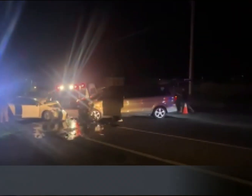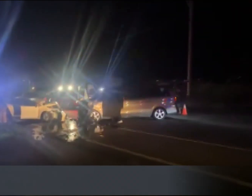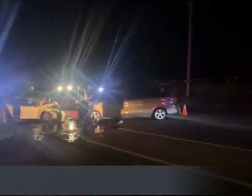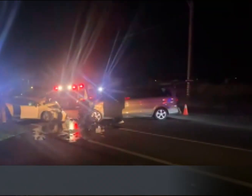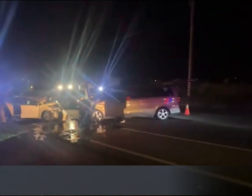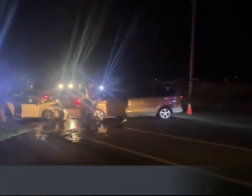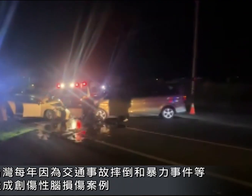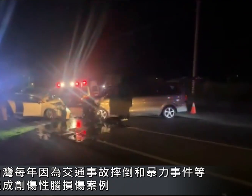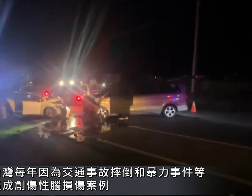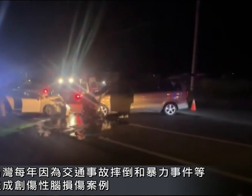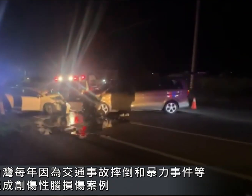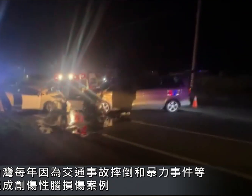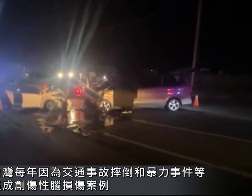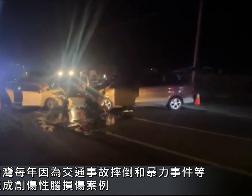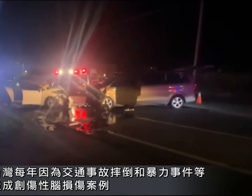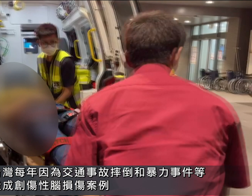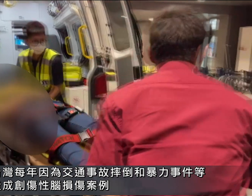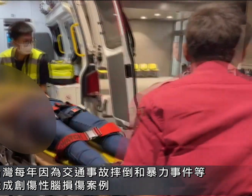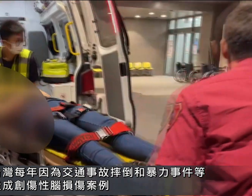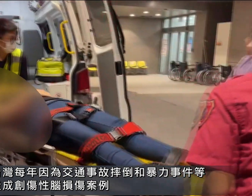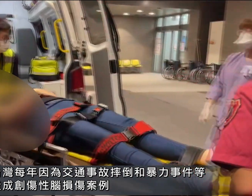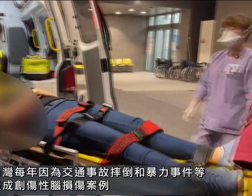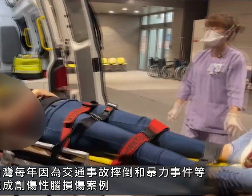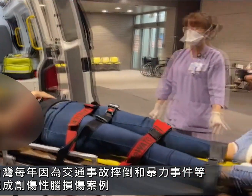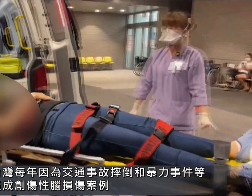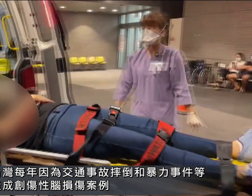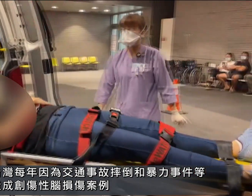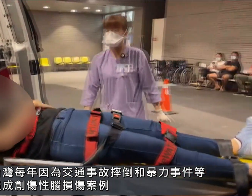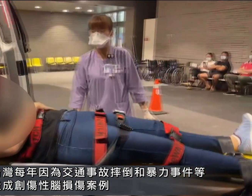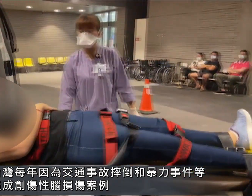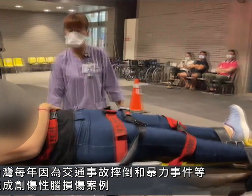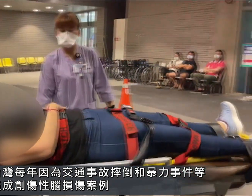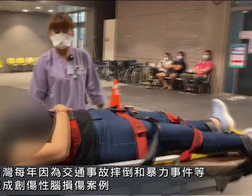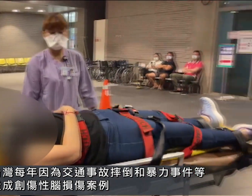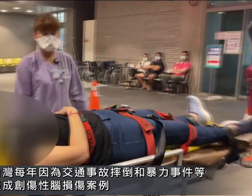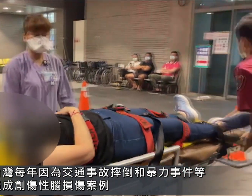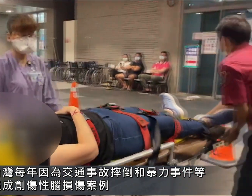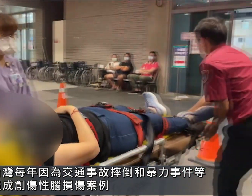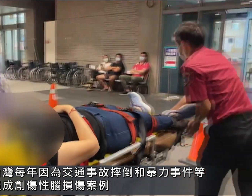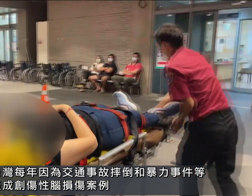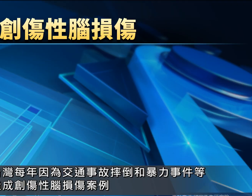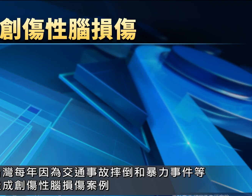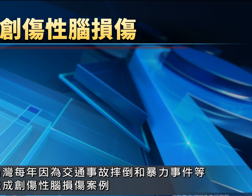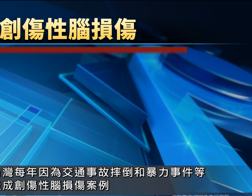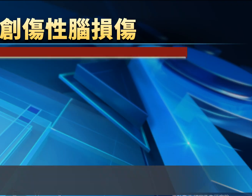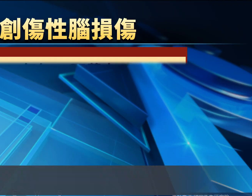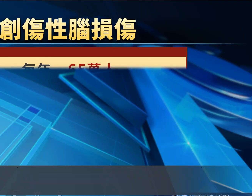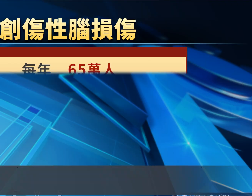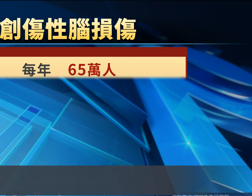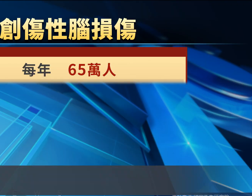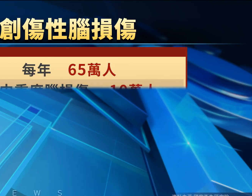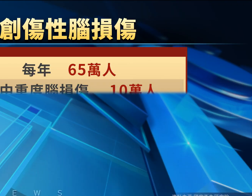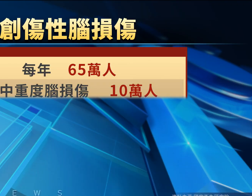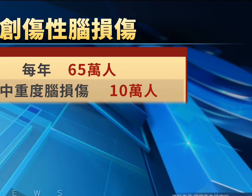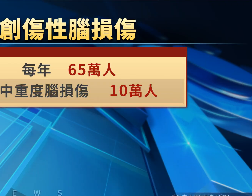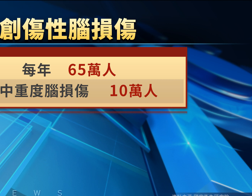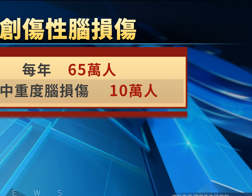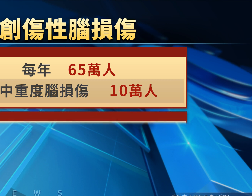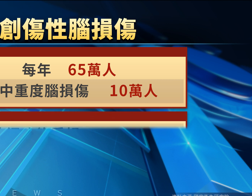台湾每年因为交通事故、摔倒和暴力事件等造成创伤性脑损伤案例高达65万，其中大约10万案例